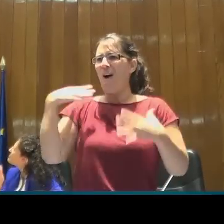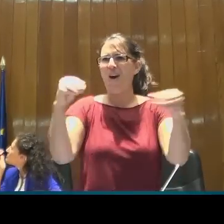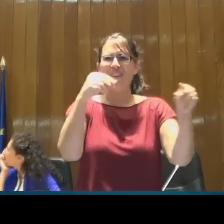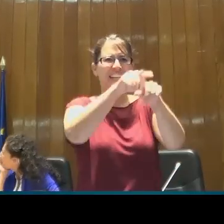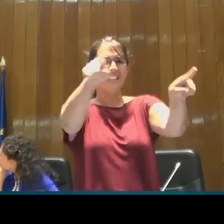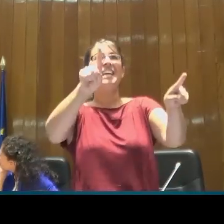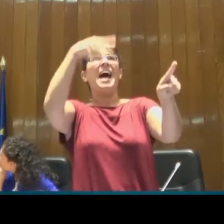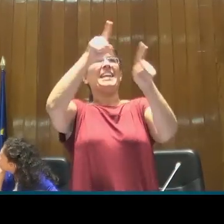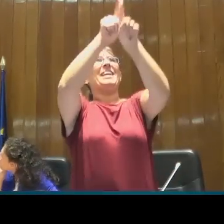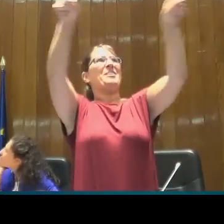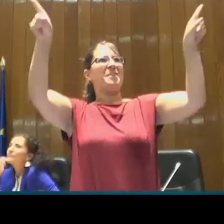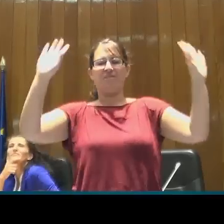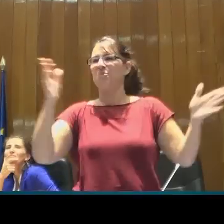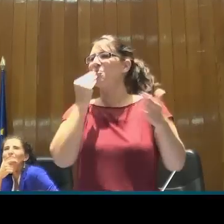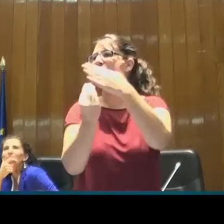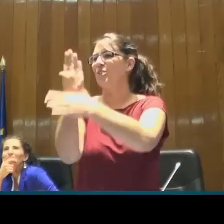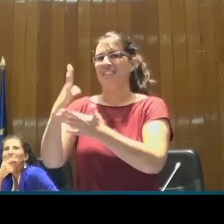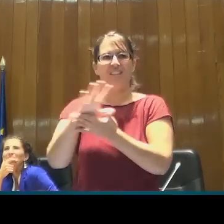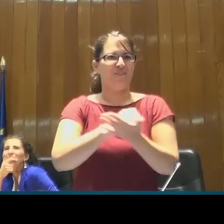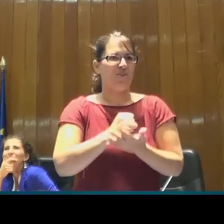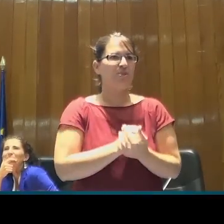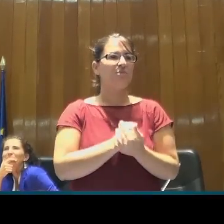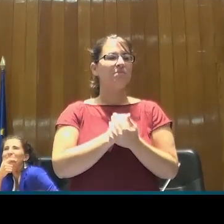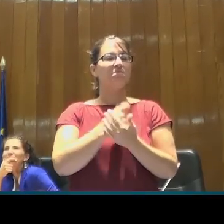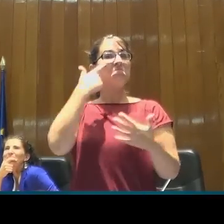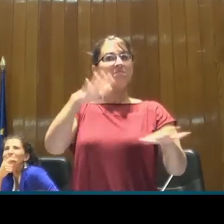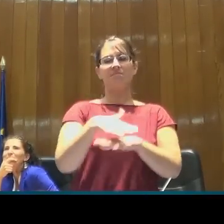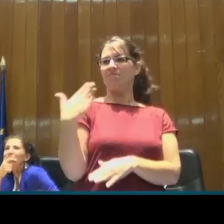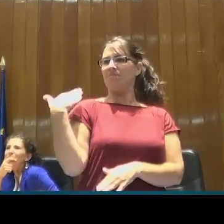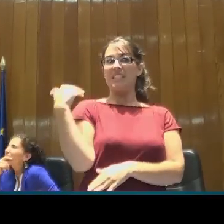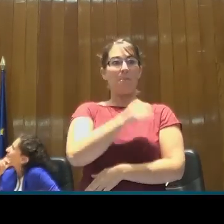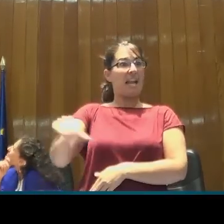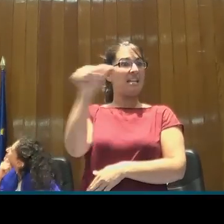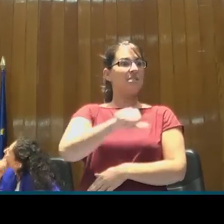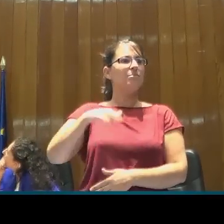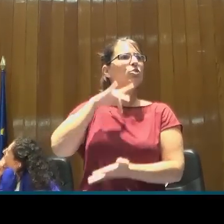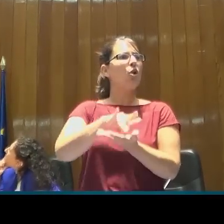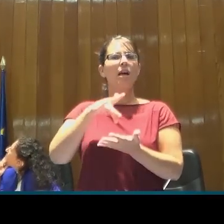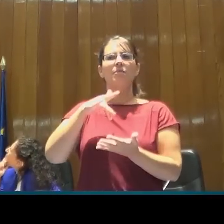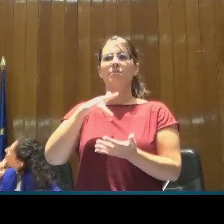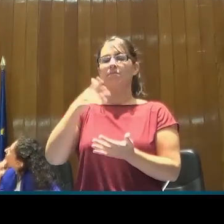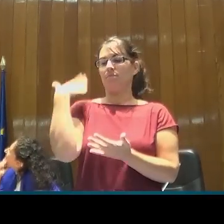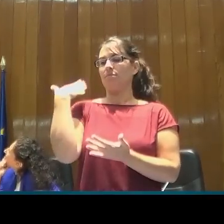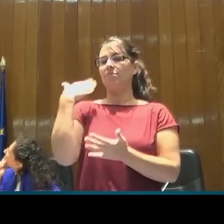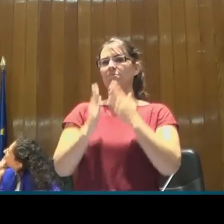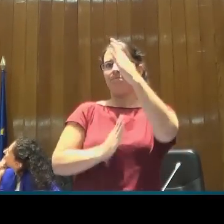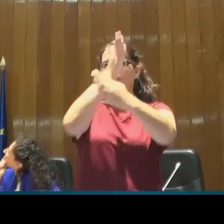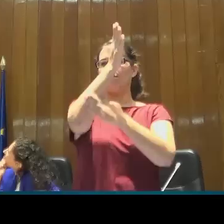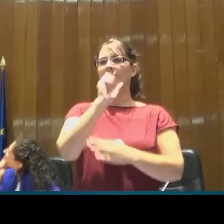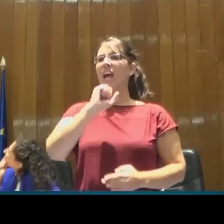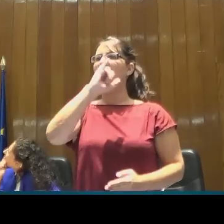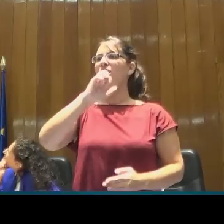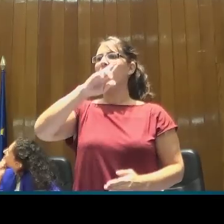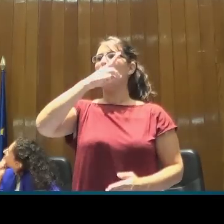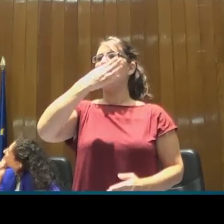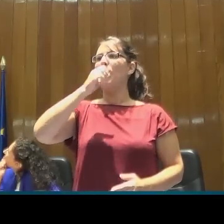a todos. Fijaros, hace unas semanas me tocaba defender un proyecto en Azerbaiyán, un proyecto europeo. Y lo